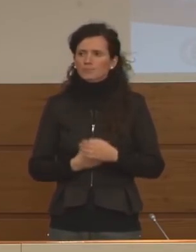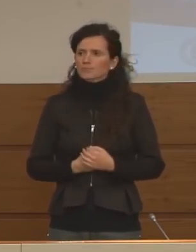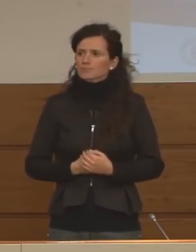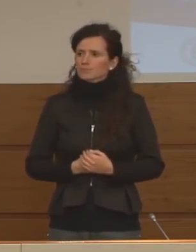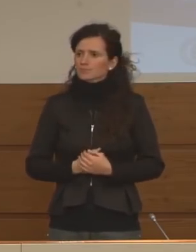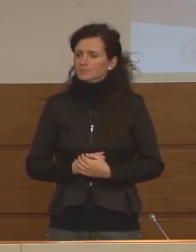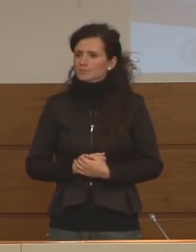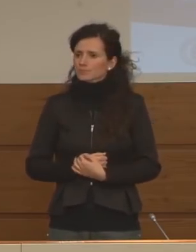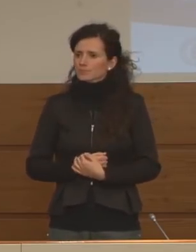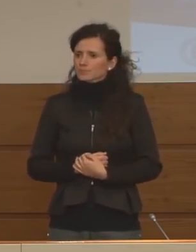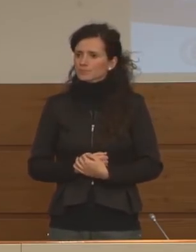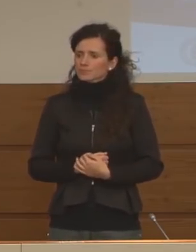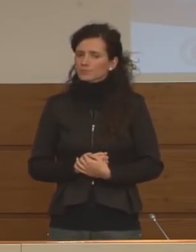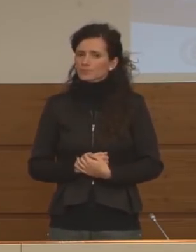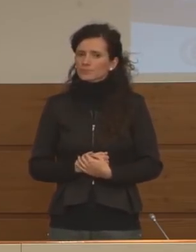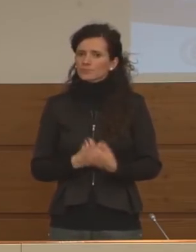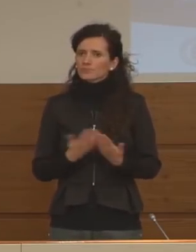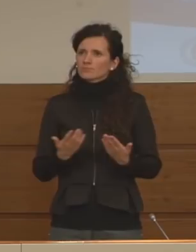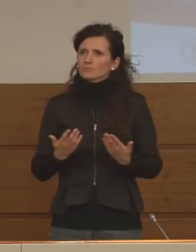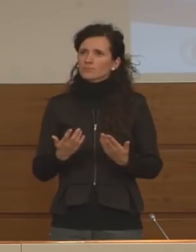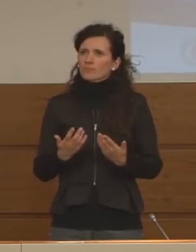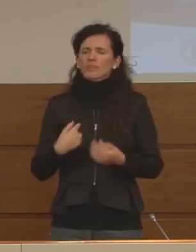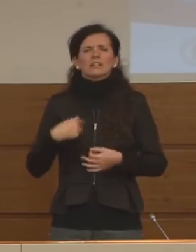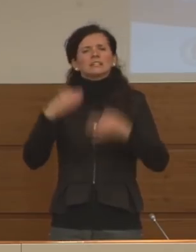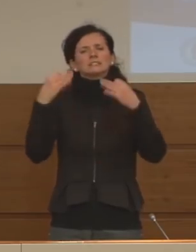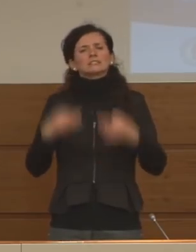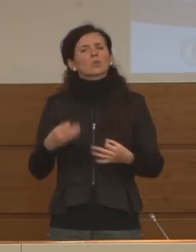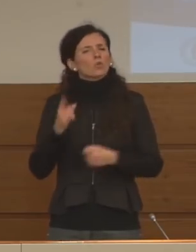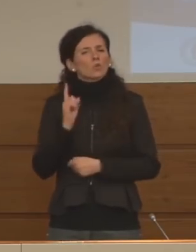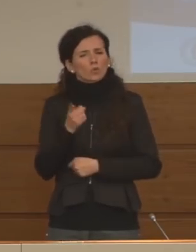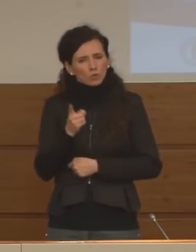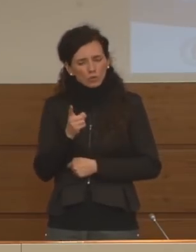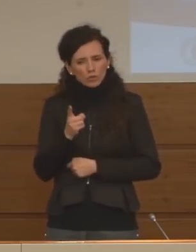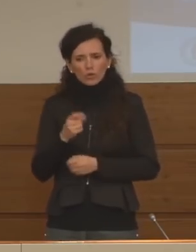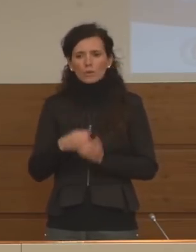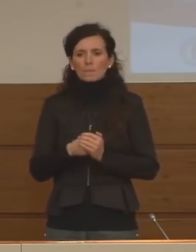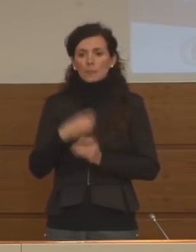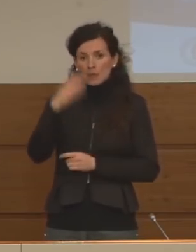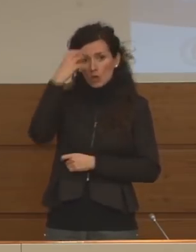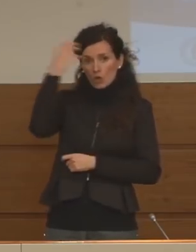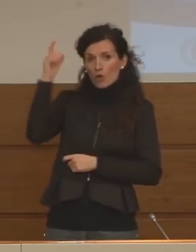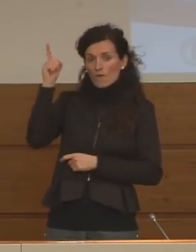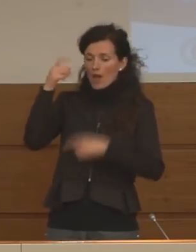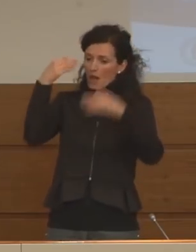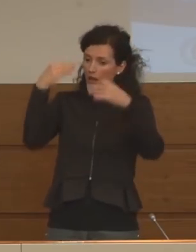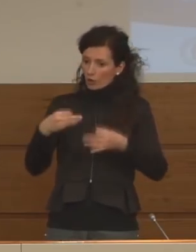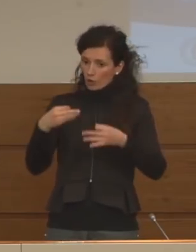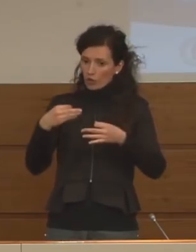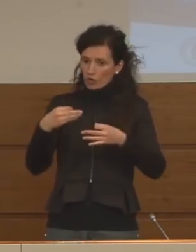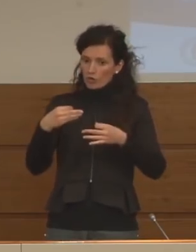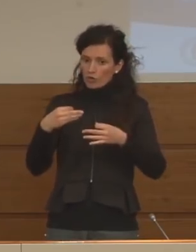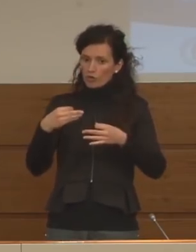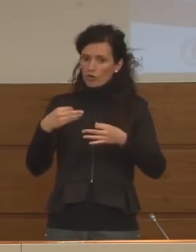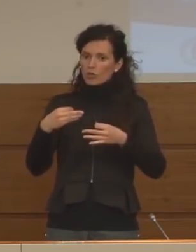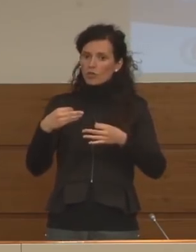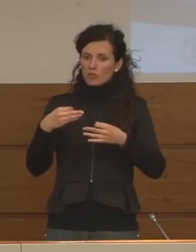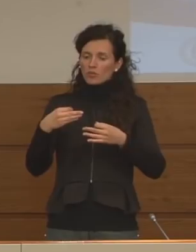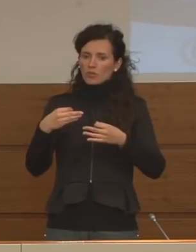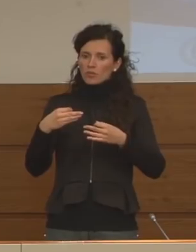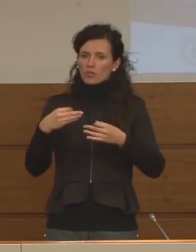il modello che è stato dal nostro governo messo in campo in italia